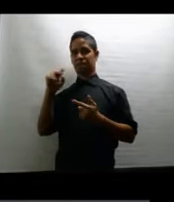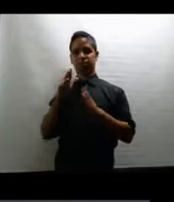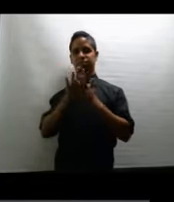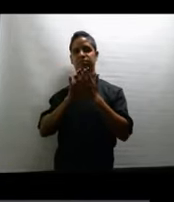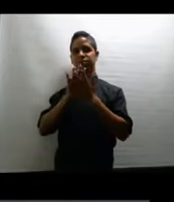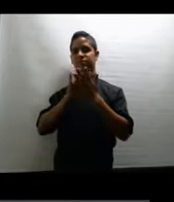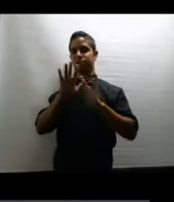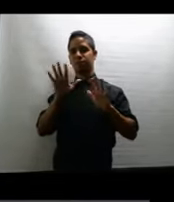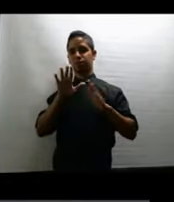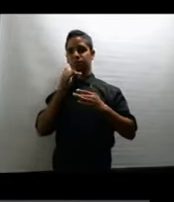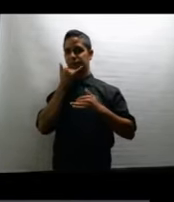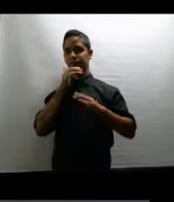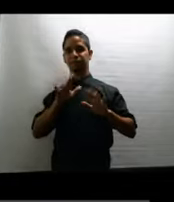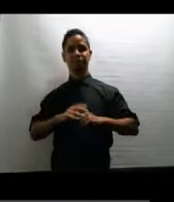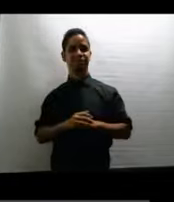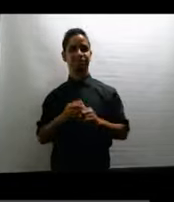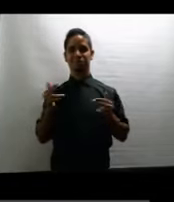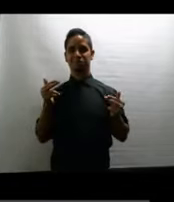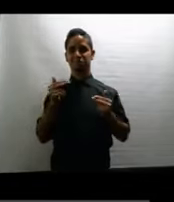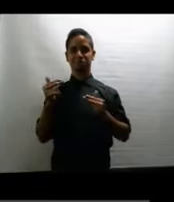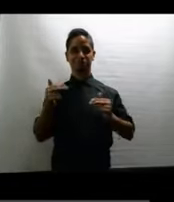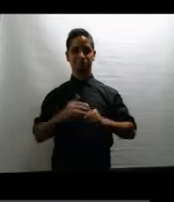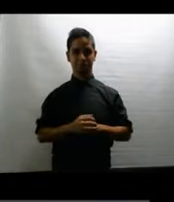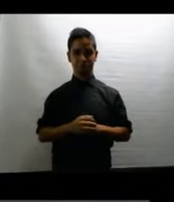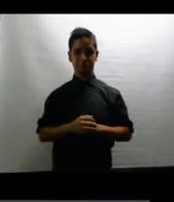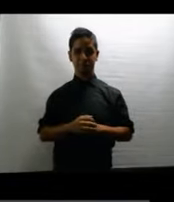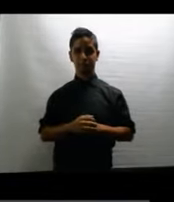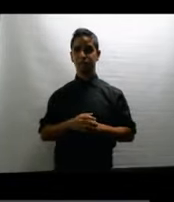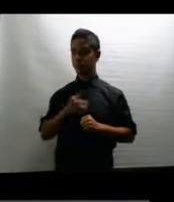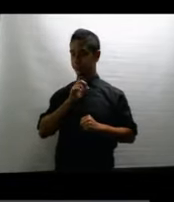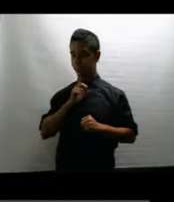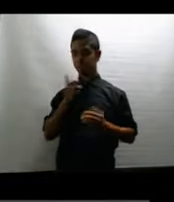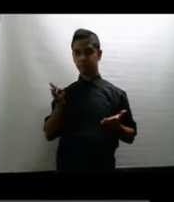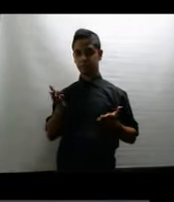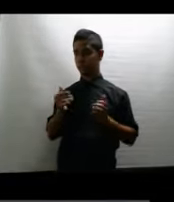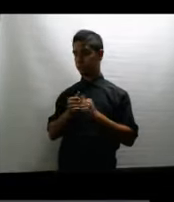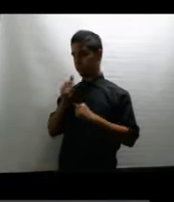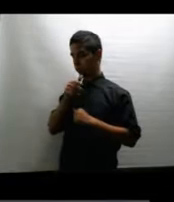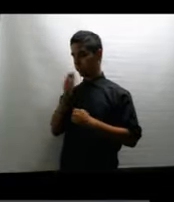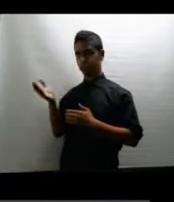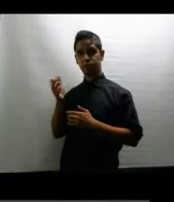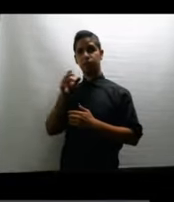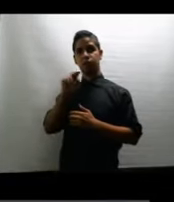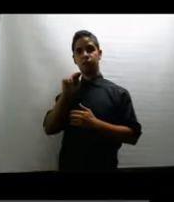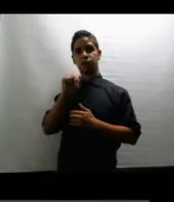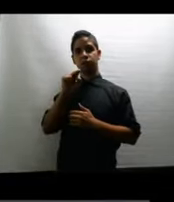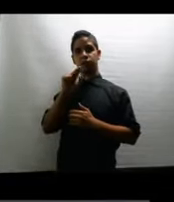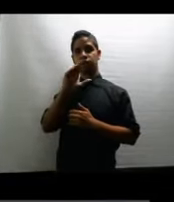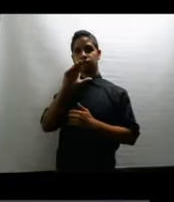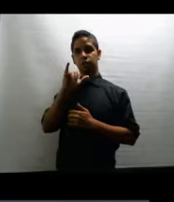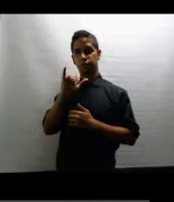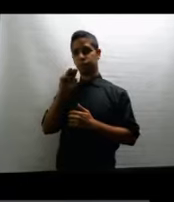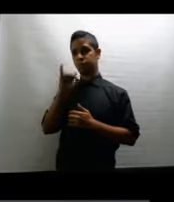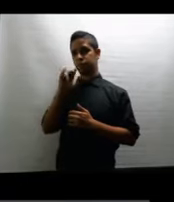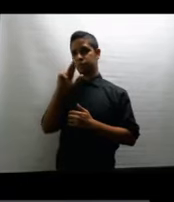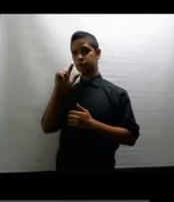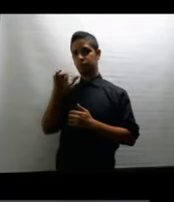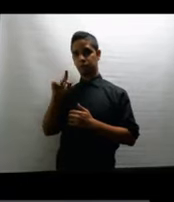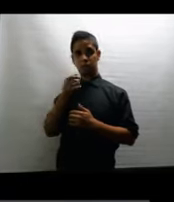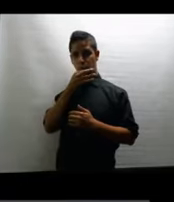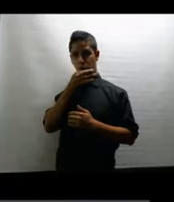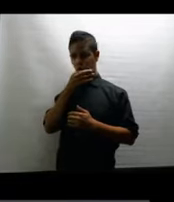Y Adriana, ay, Dios mío, señor. Precisamente, porque es que tenemos aquí a Nancy Millán, que ya mismo